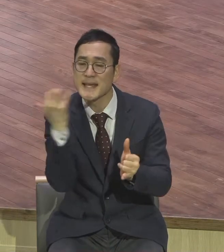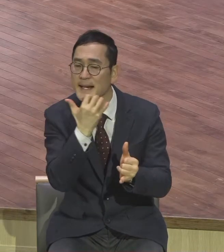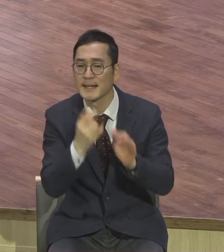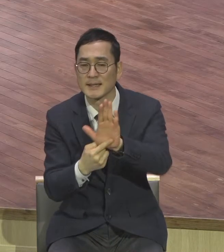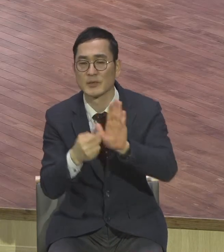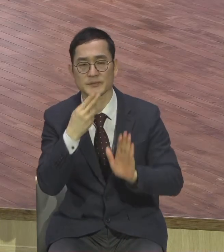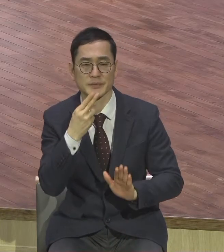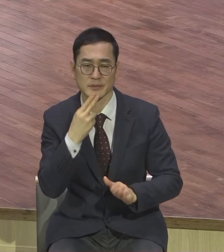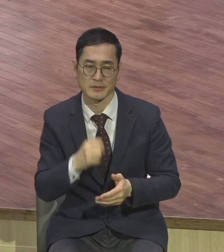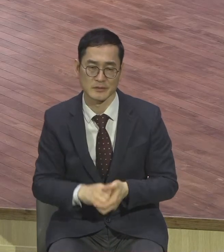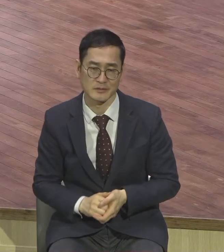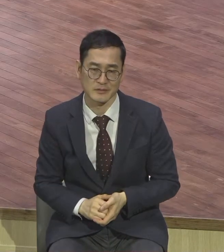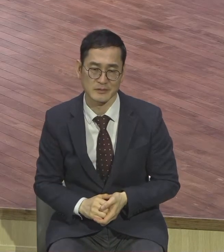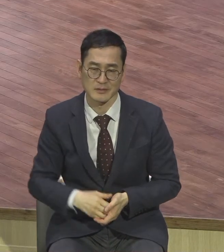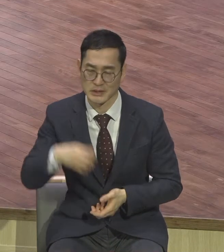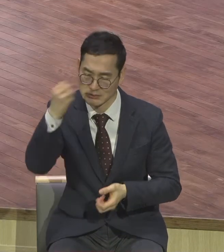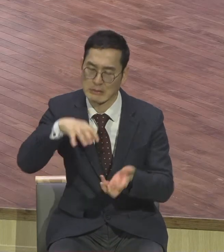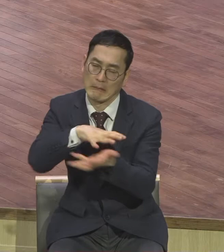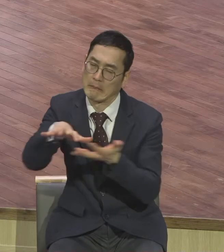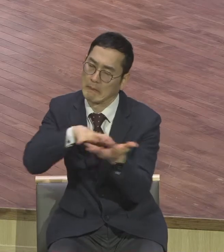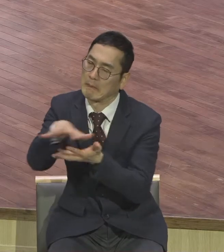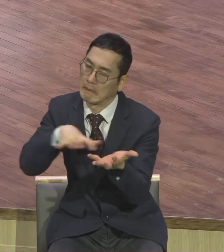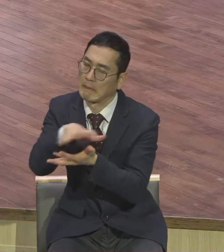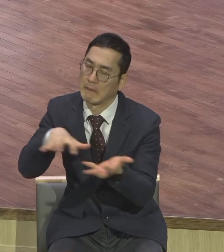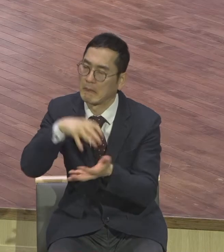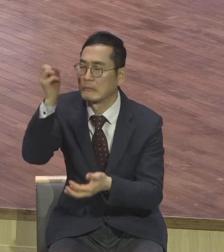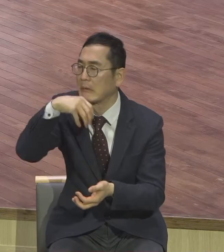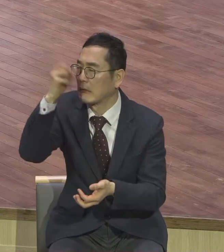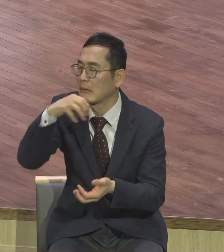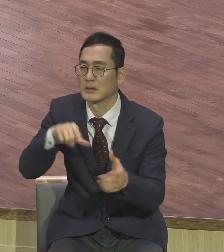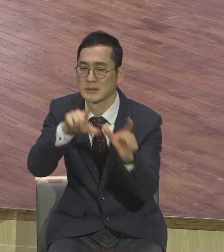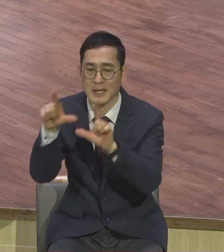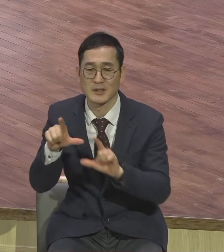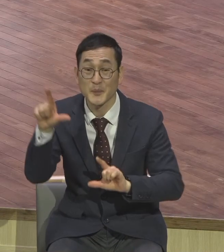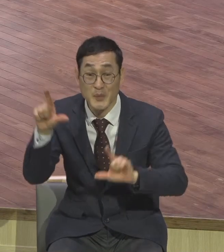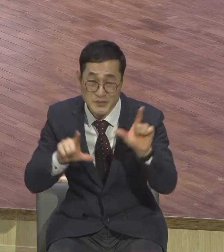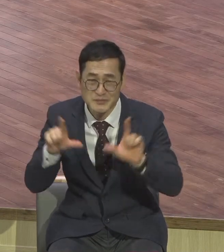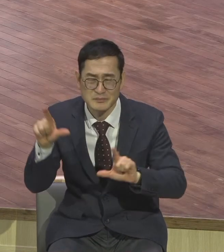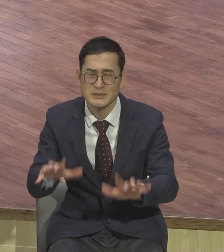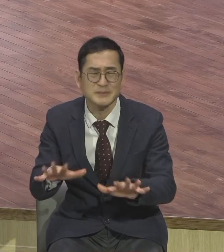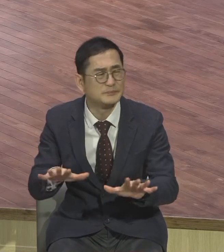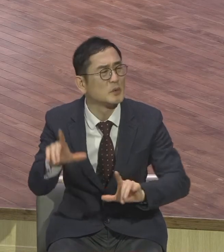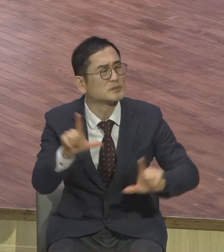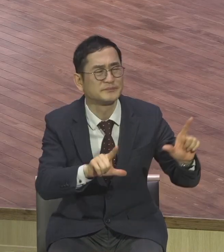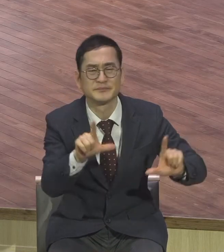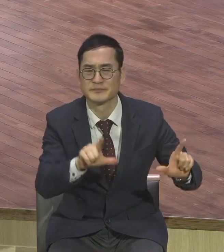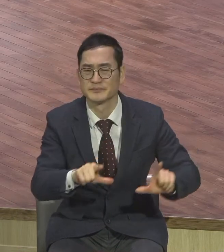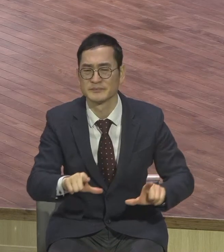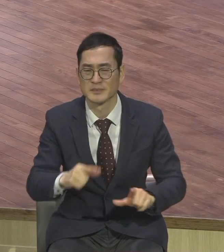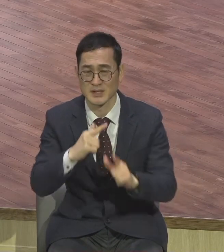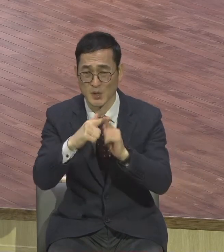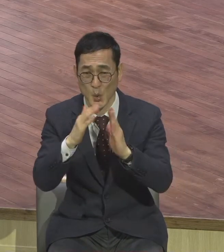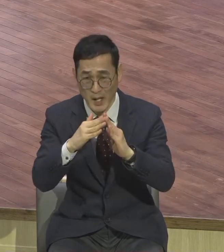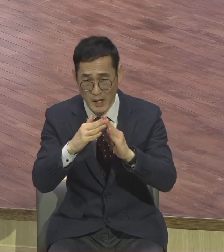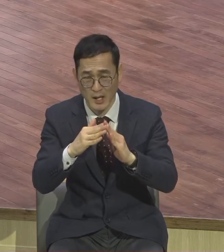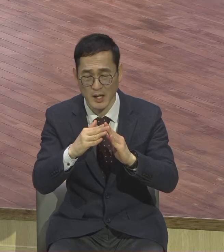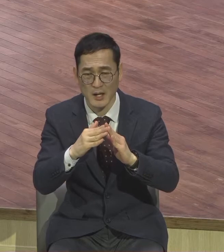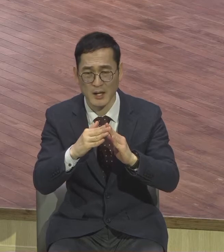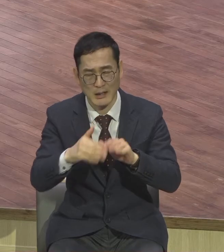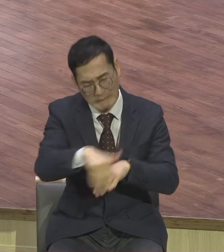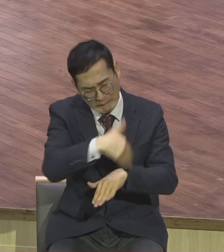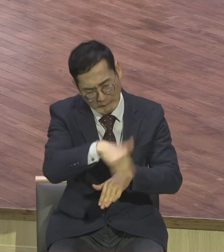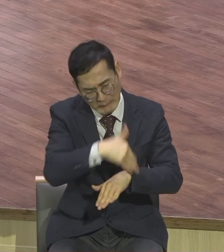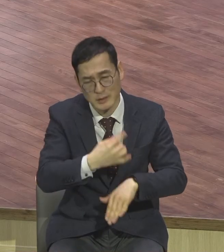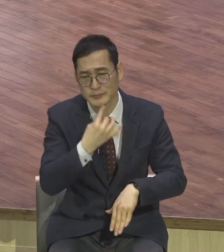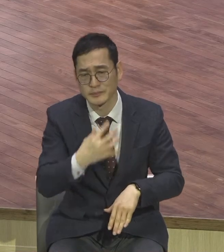이것이 오늘 한국의 현실입니다. 이게 세계교회의 안타까운 모습이에요. 교인들이 아무 힘이 없어요. 무슨